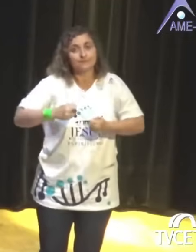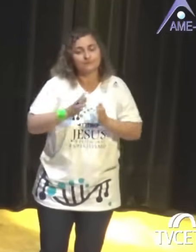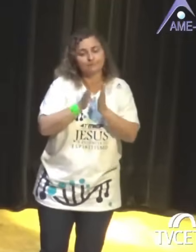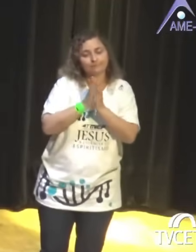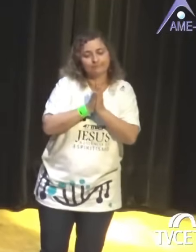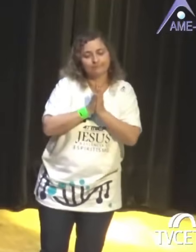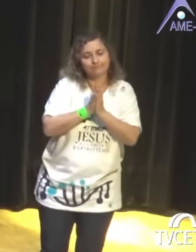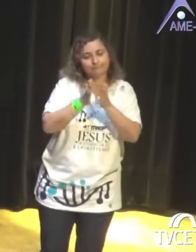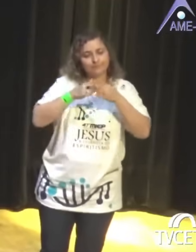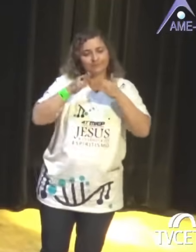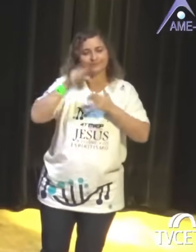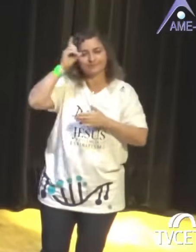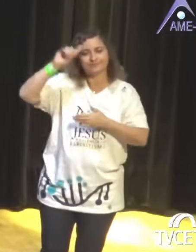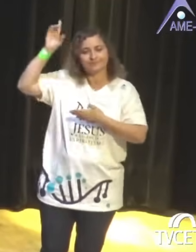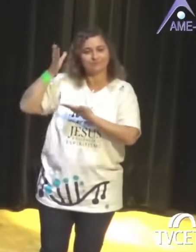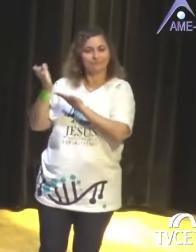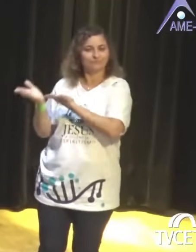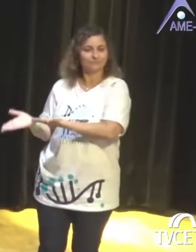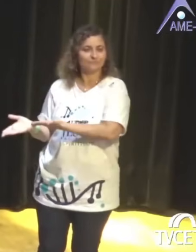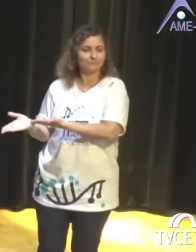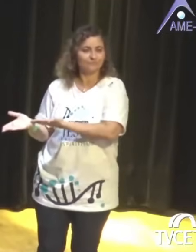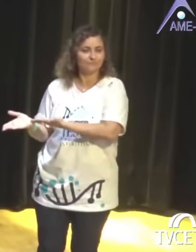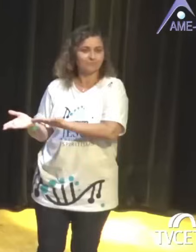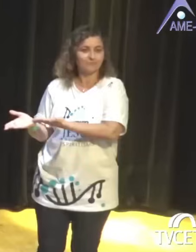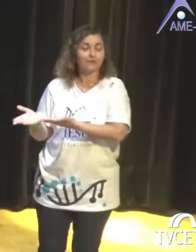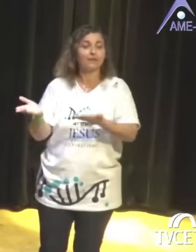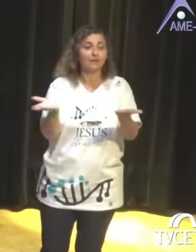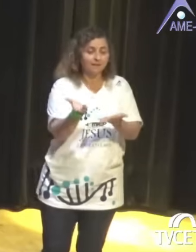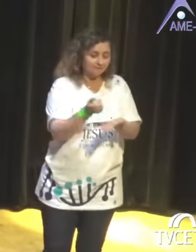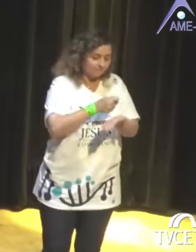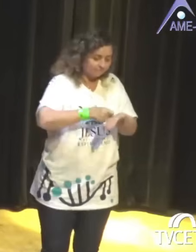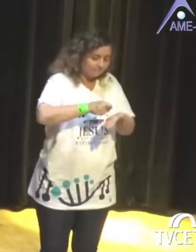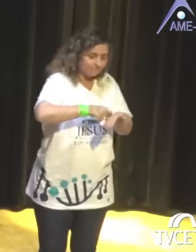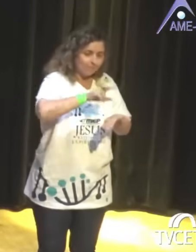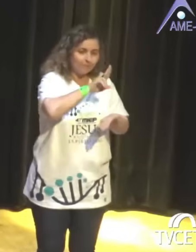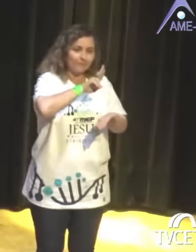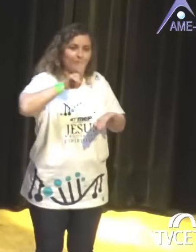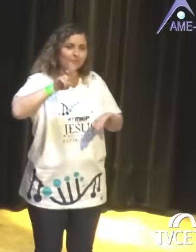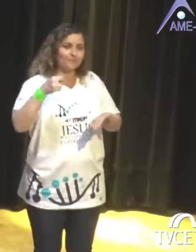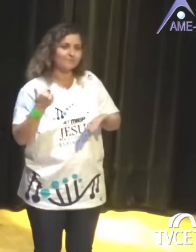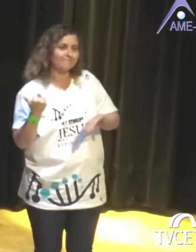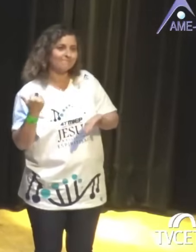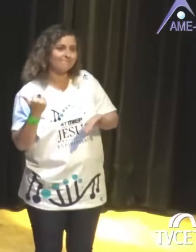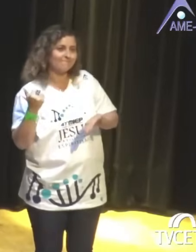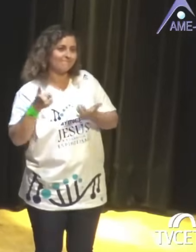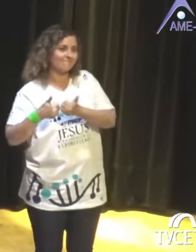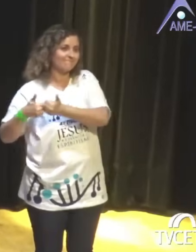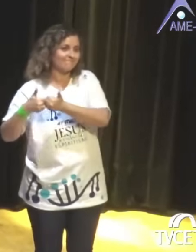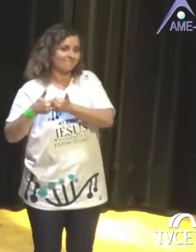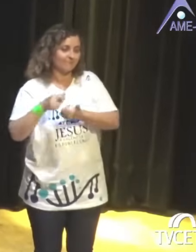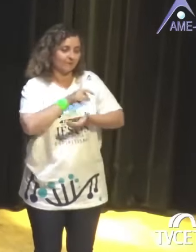Pega um papel escreve o nome da abençoada